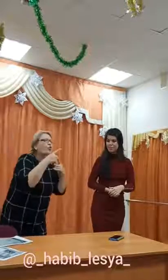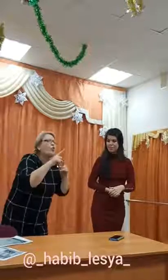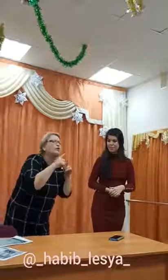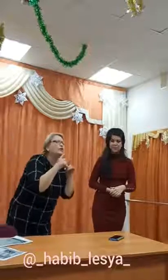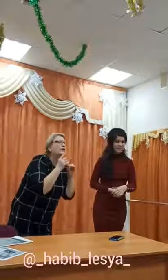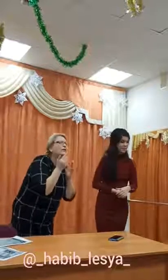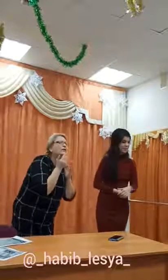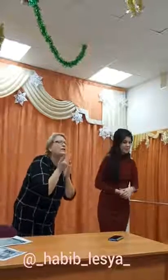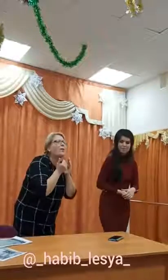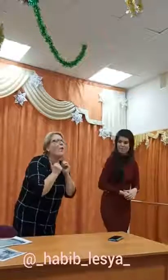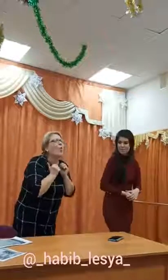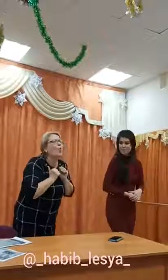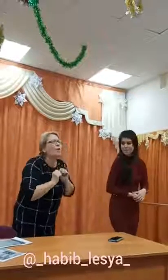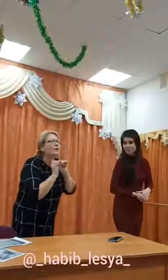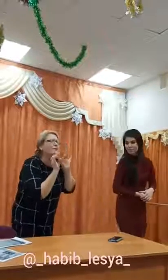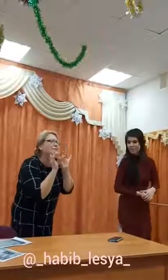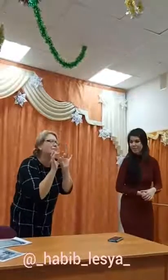Другого человека спокойно.